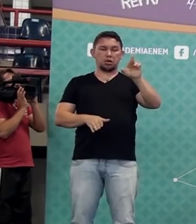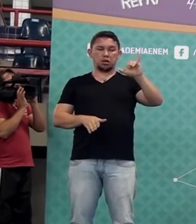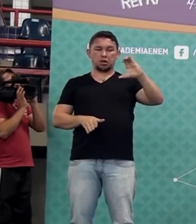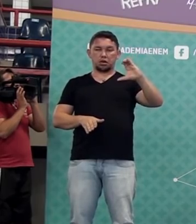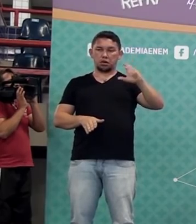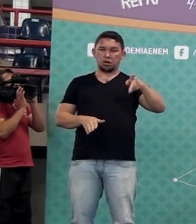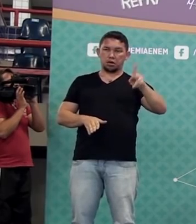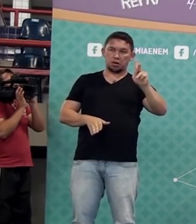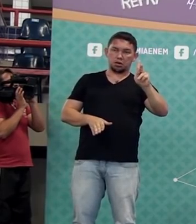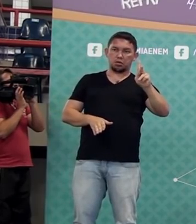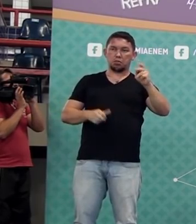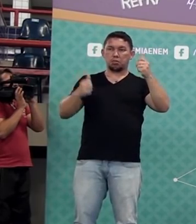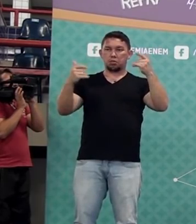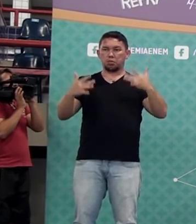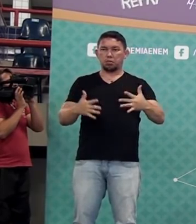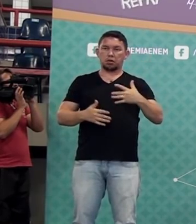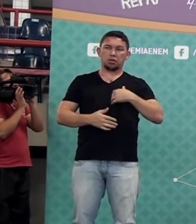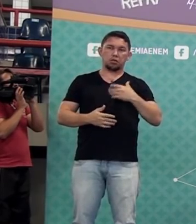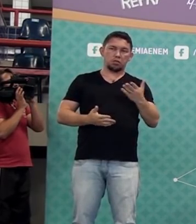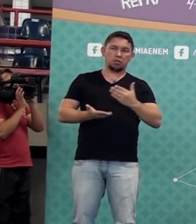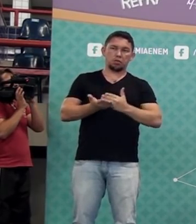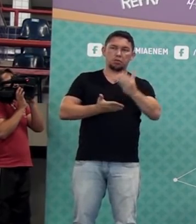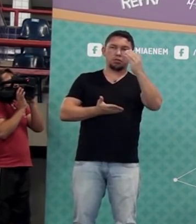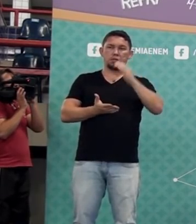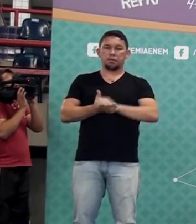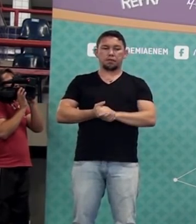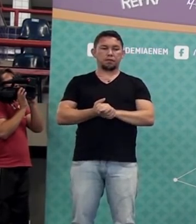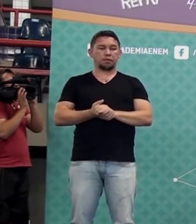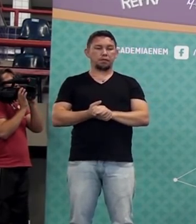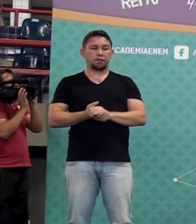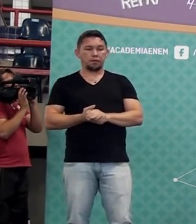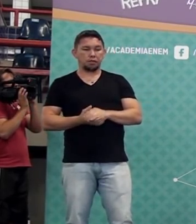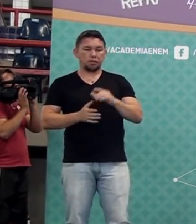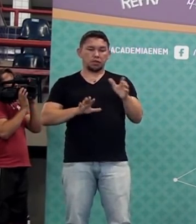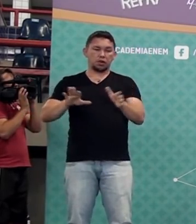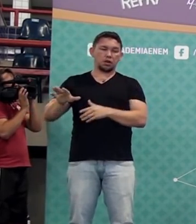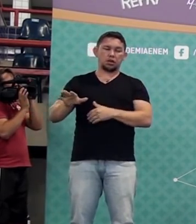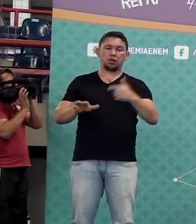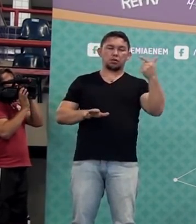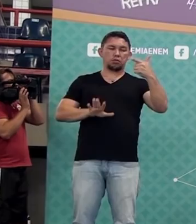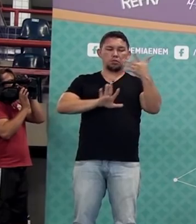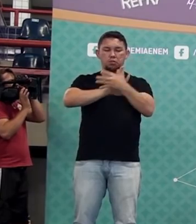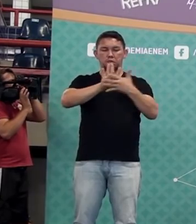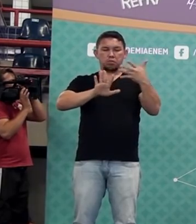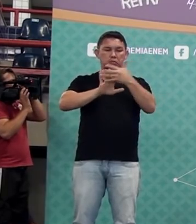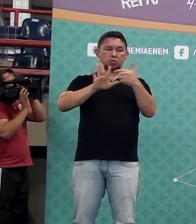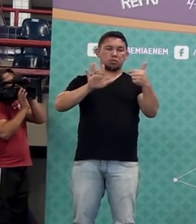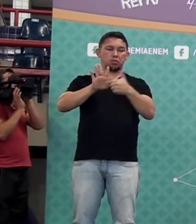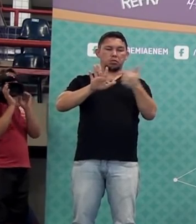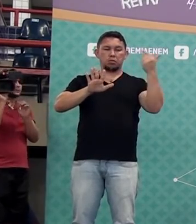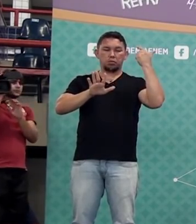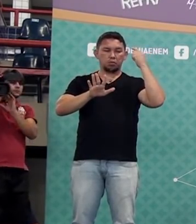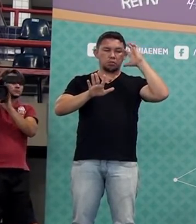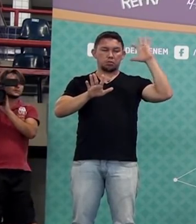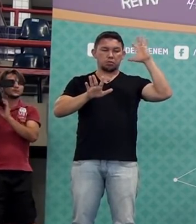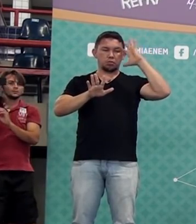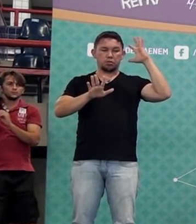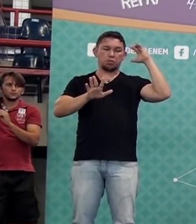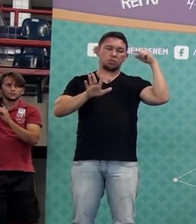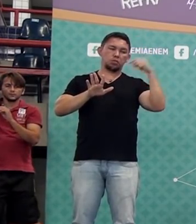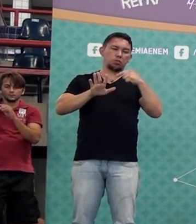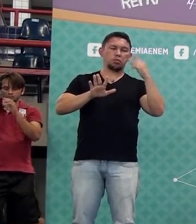demais? Tá tudo tranquilo, né? Vamos em frente. Aí tem um segundo texto de uma pensadora que